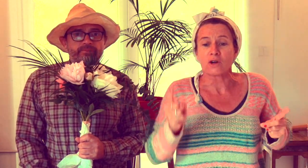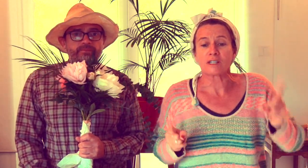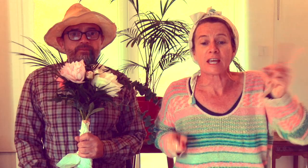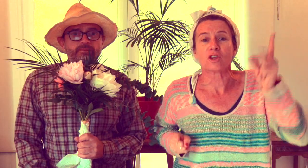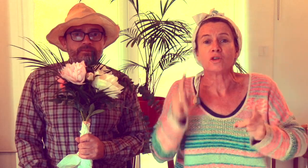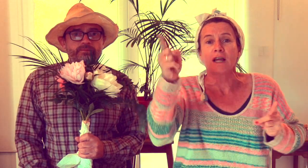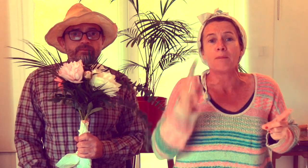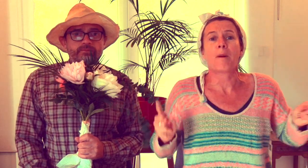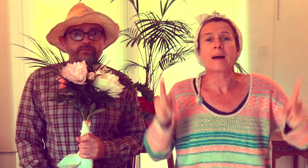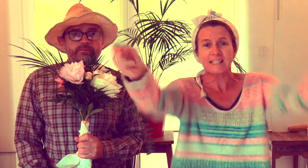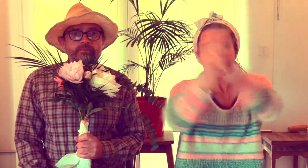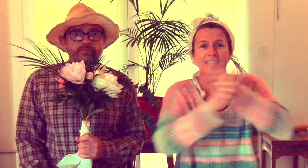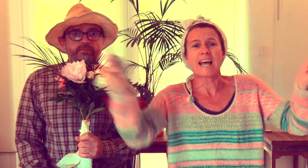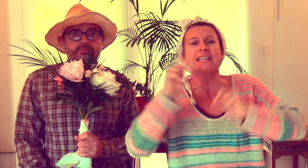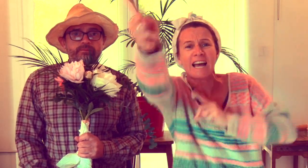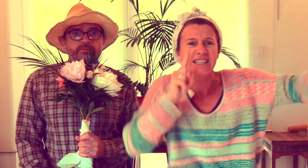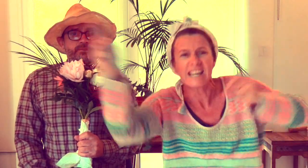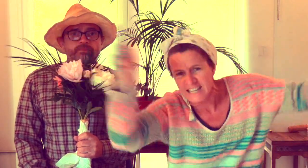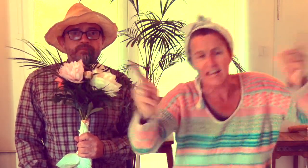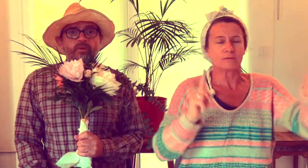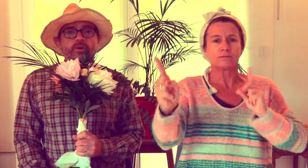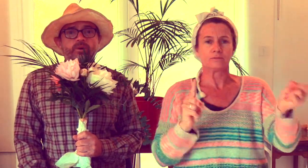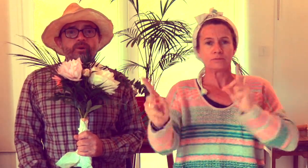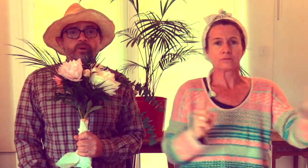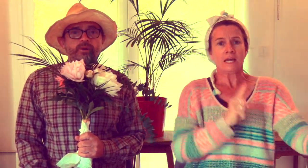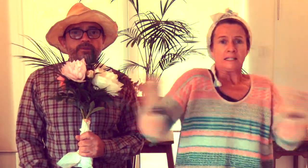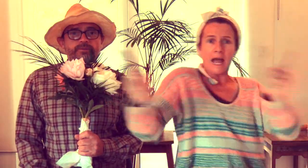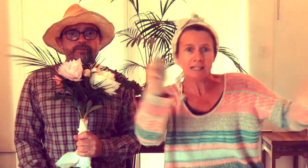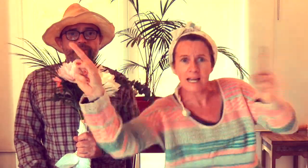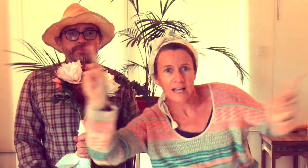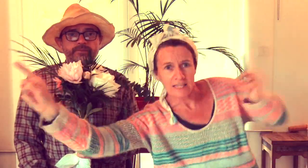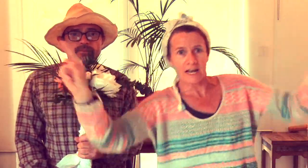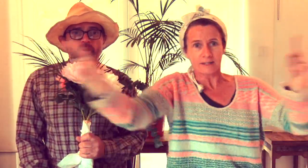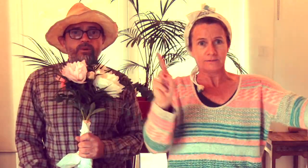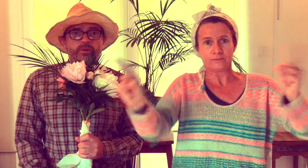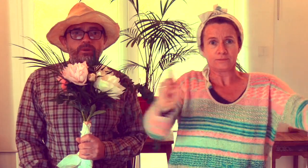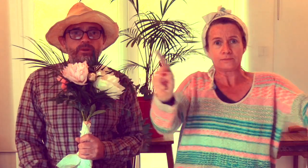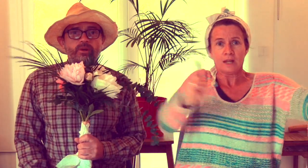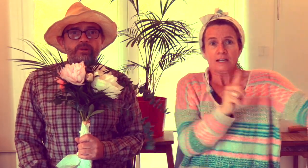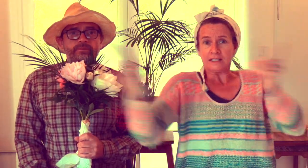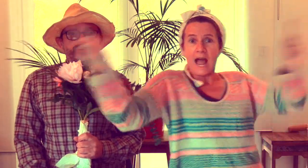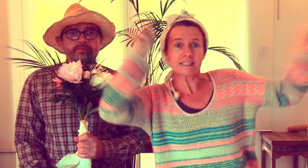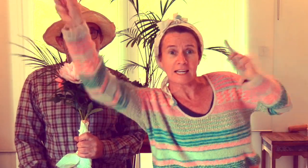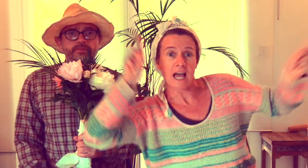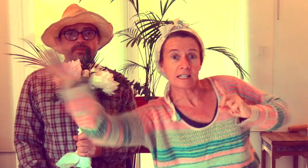que c'est totalement prescrit. Zai zai zai zai. Oh. Zai zai zai zai. Oh. Zai zai zai zai.